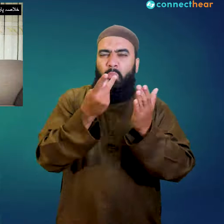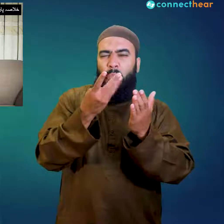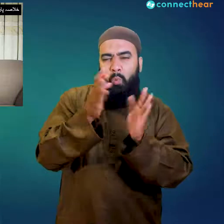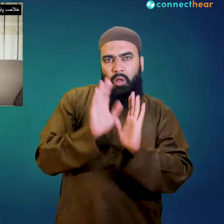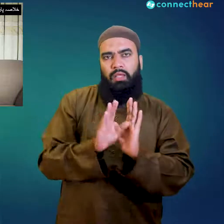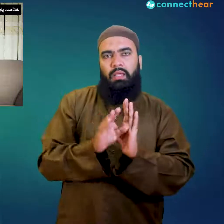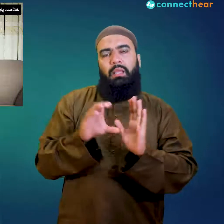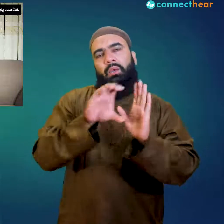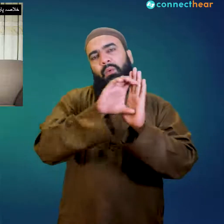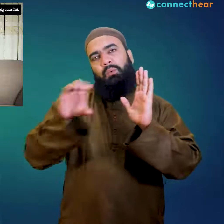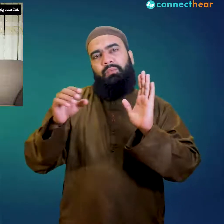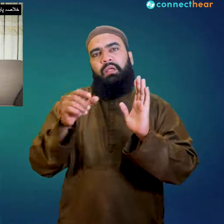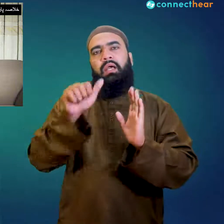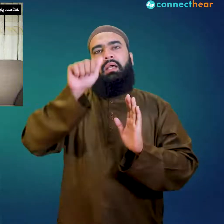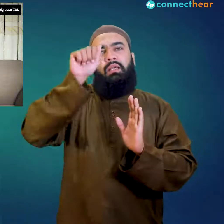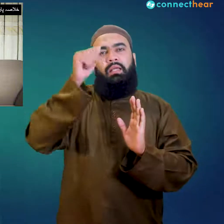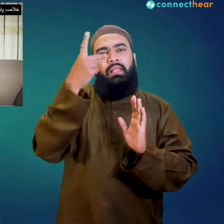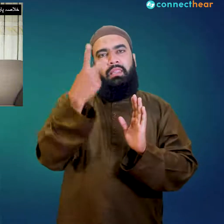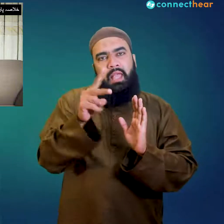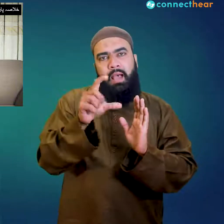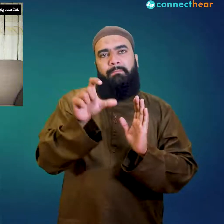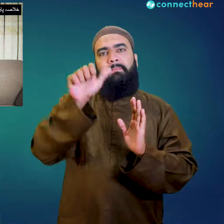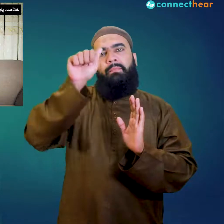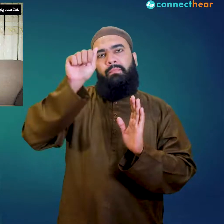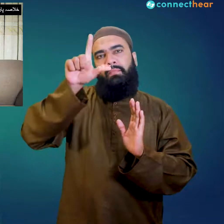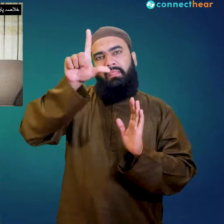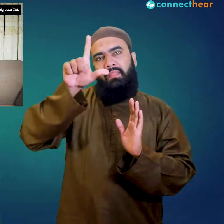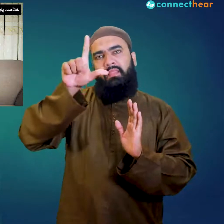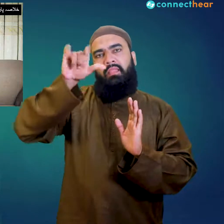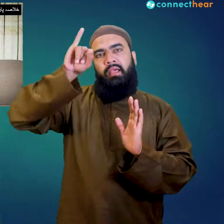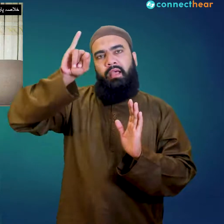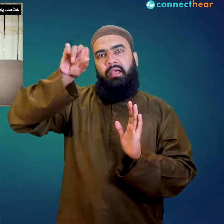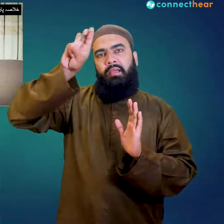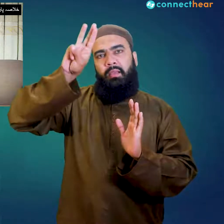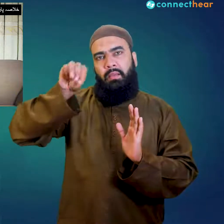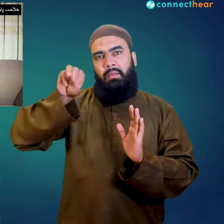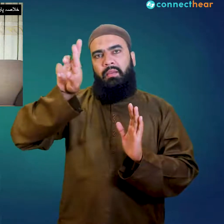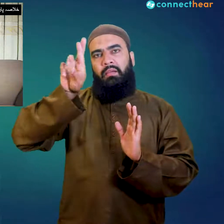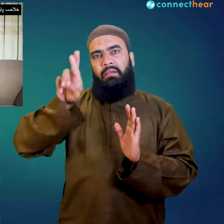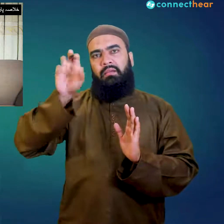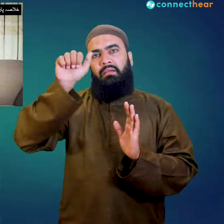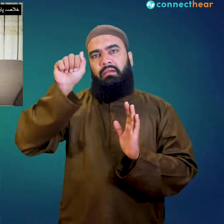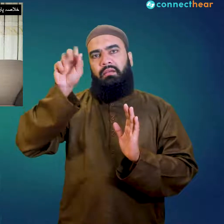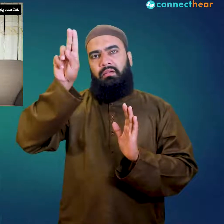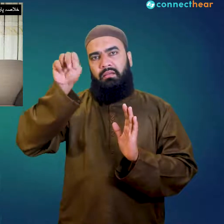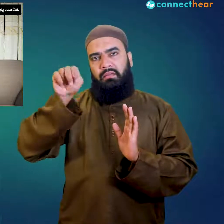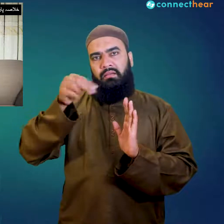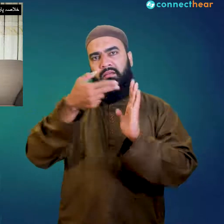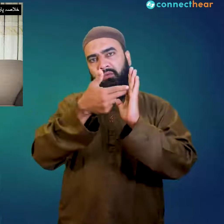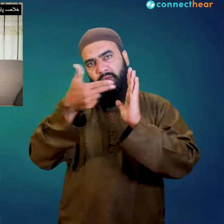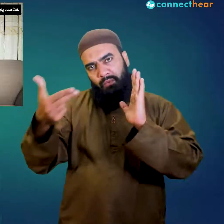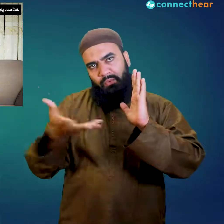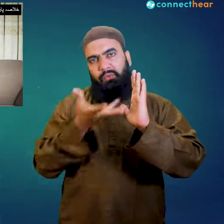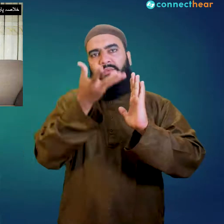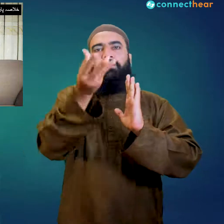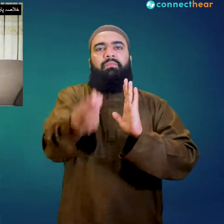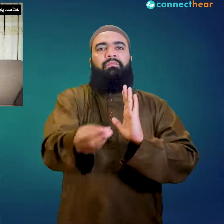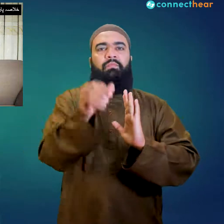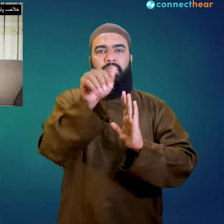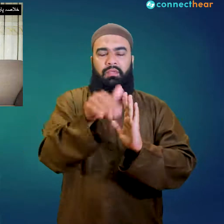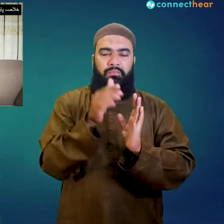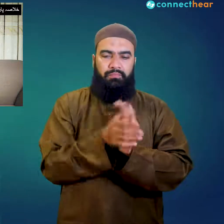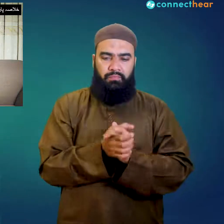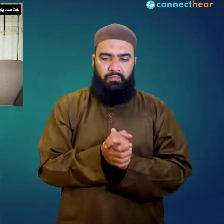ہے، پارہ نمبر 4 میں رکوع نمبر 10 سے اور آیت نمبر 92